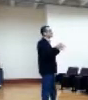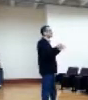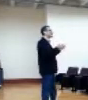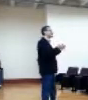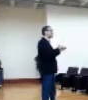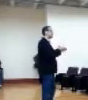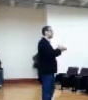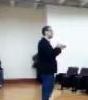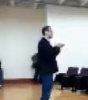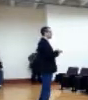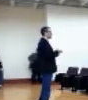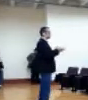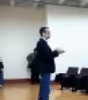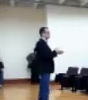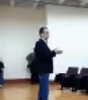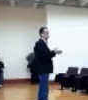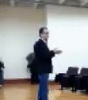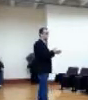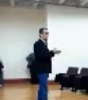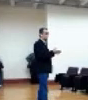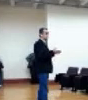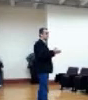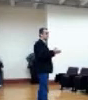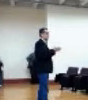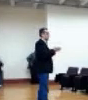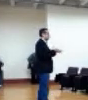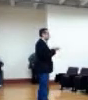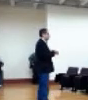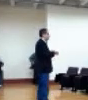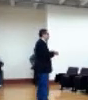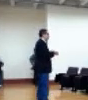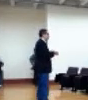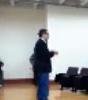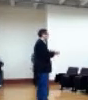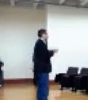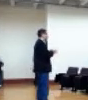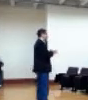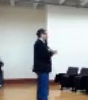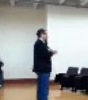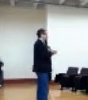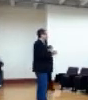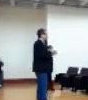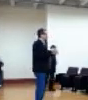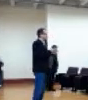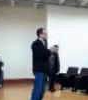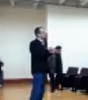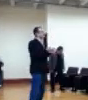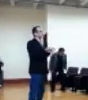un accidente que tuve a los 20 y tantos años. Quiere decir que yo originalmente era oyente.